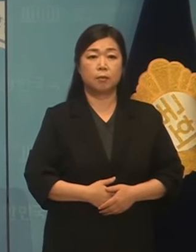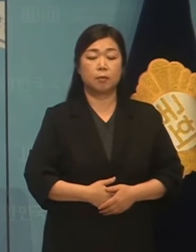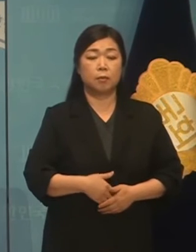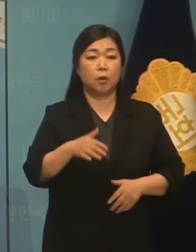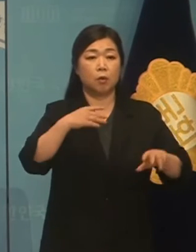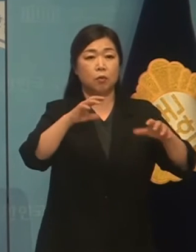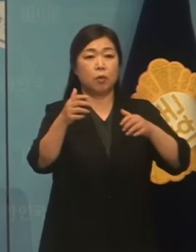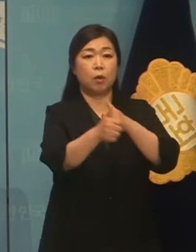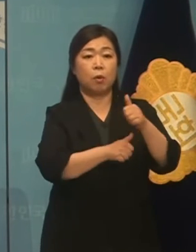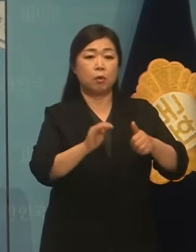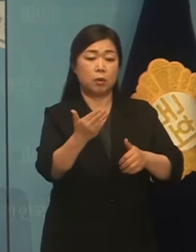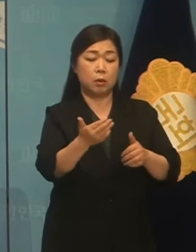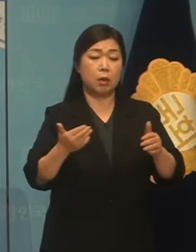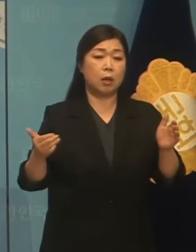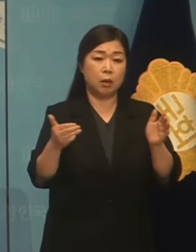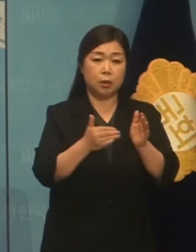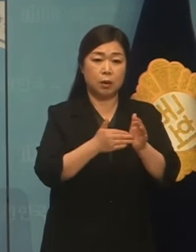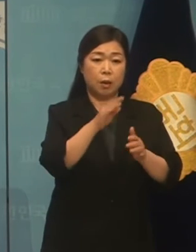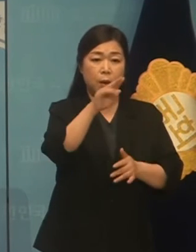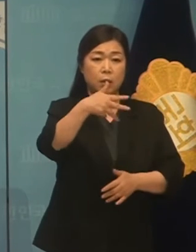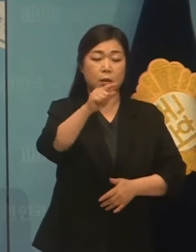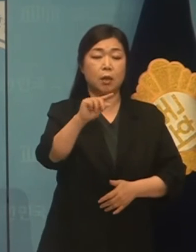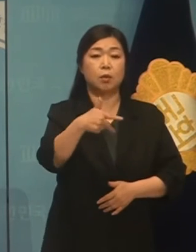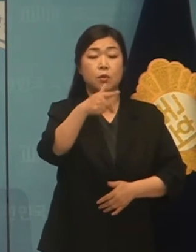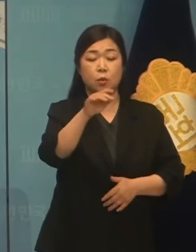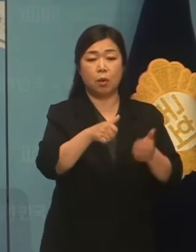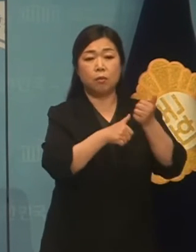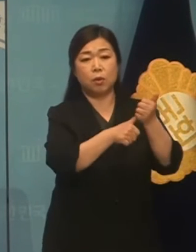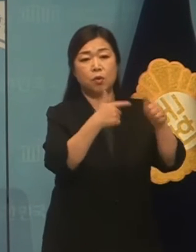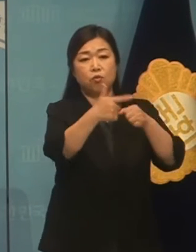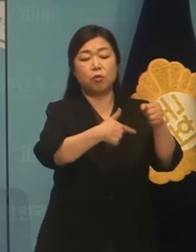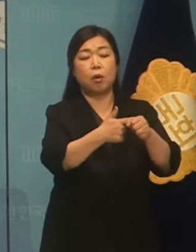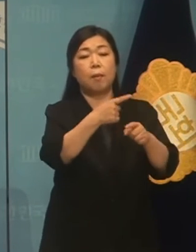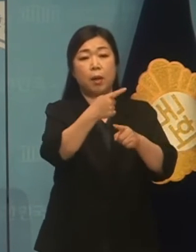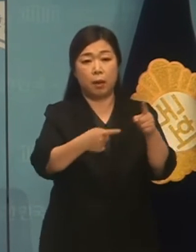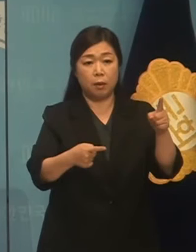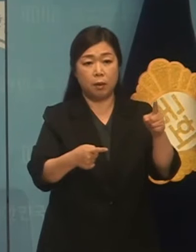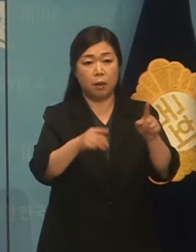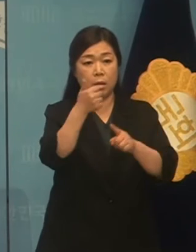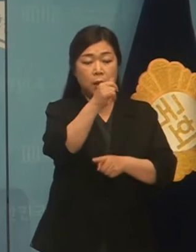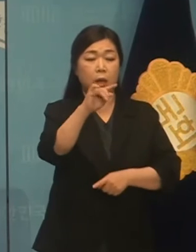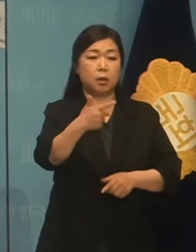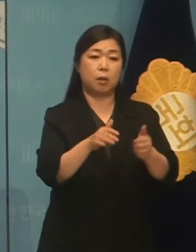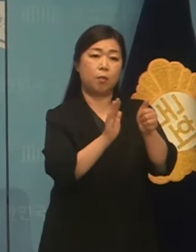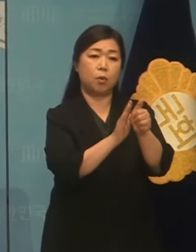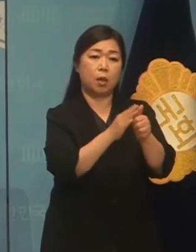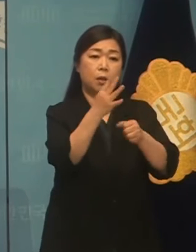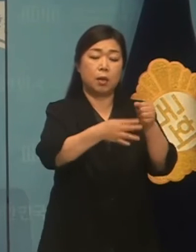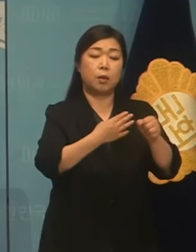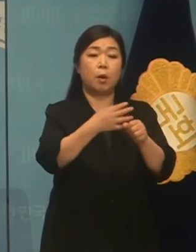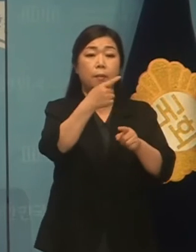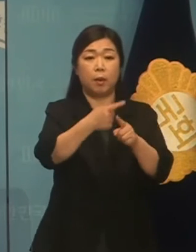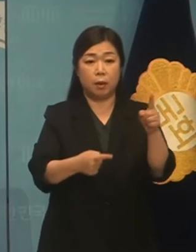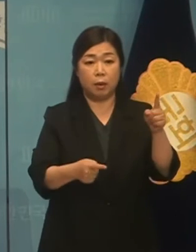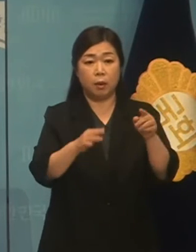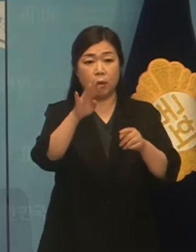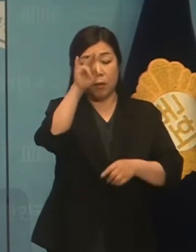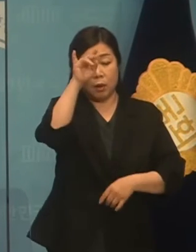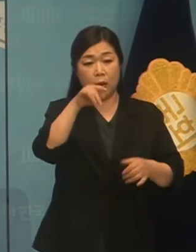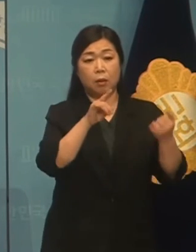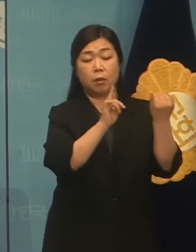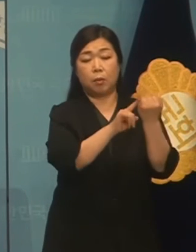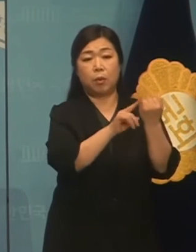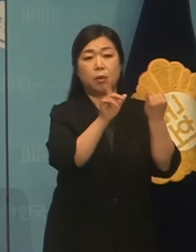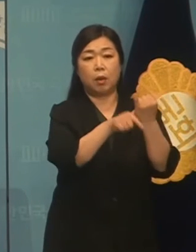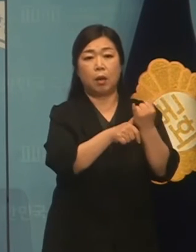저는 국회의원이 되기 전까지 박찬종 의원 비서 6년 반, 이회창 총재 보좌역 4년 반, 박근혜 한나라당